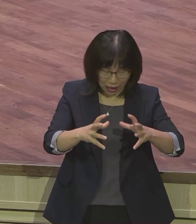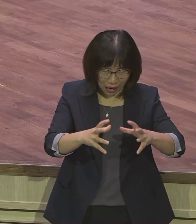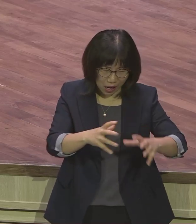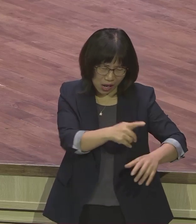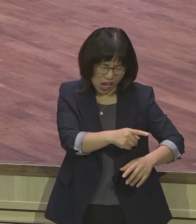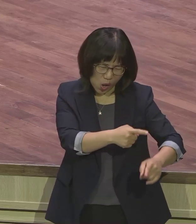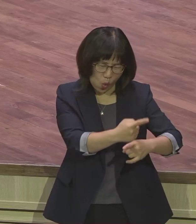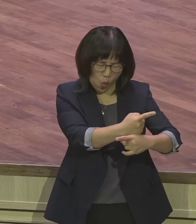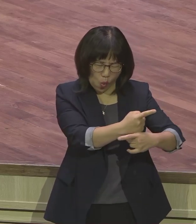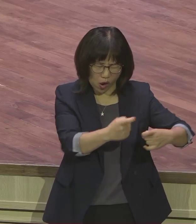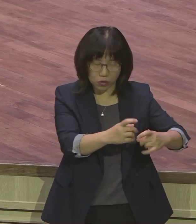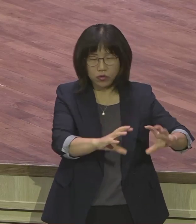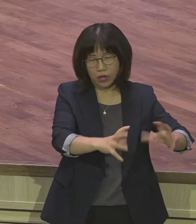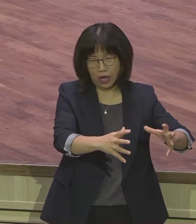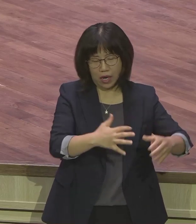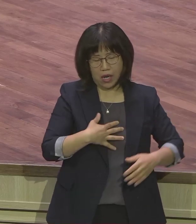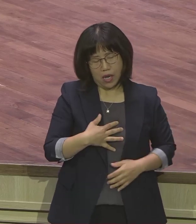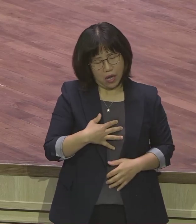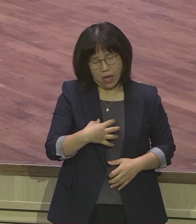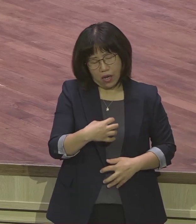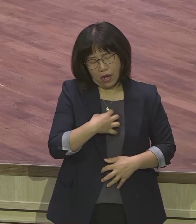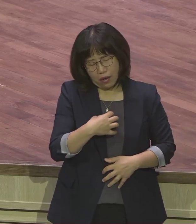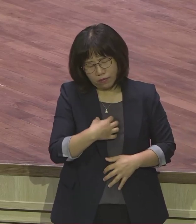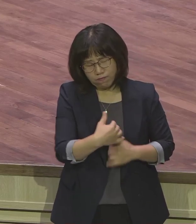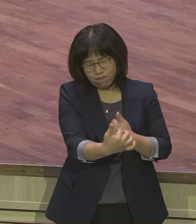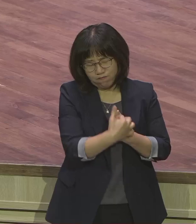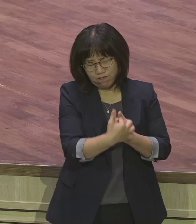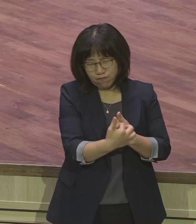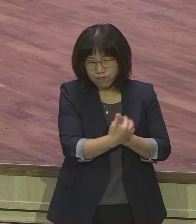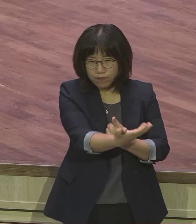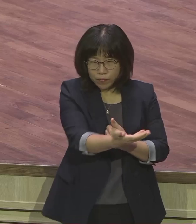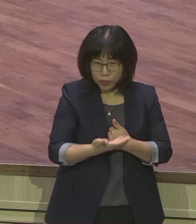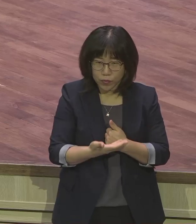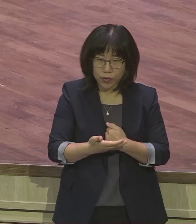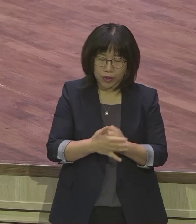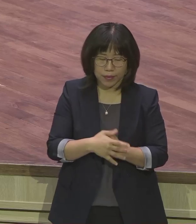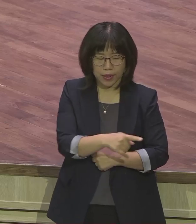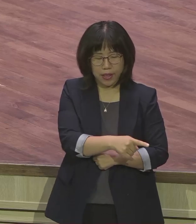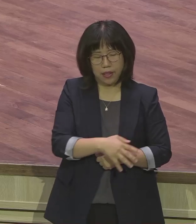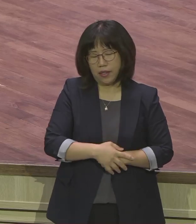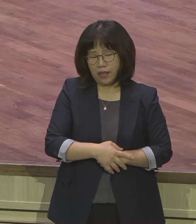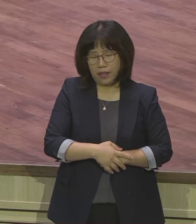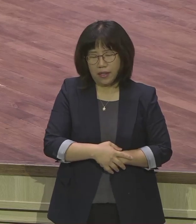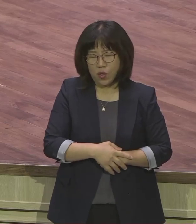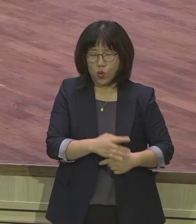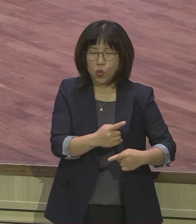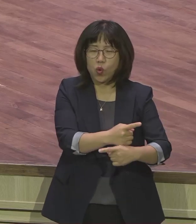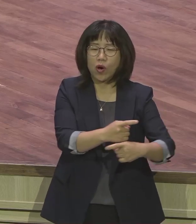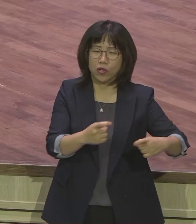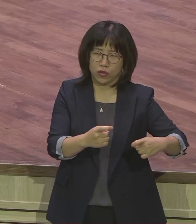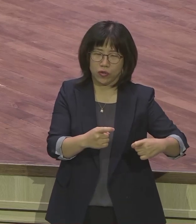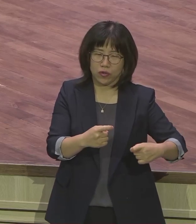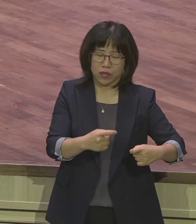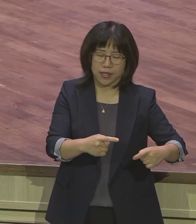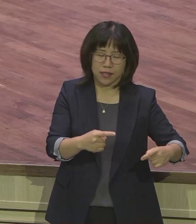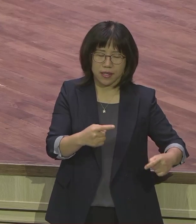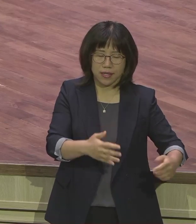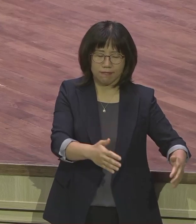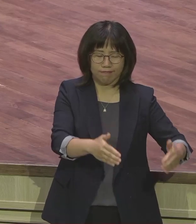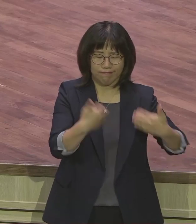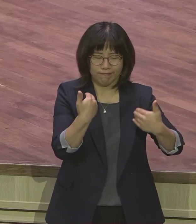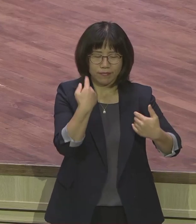이스라엘을 너무 많이 괴롭혔기 때문에 이스라엘 백성들에게 씻을 수 없는 그런 상처를